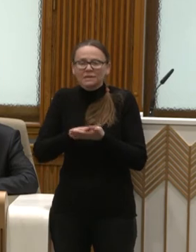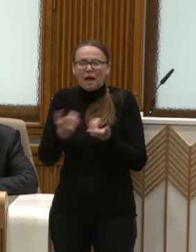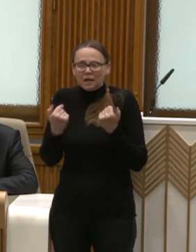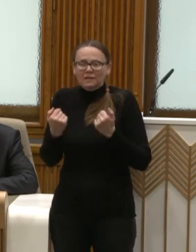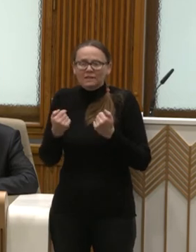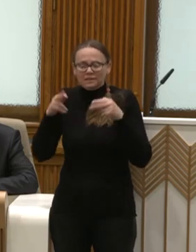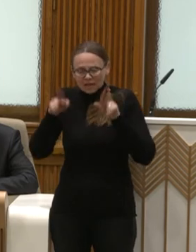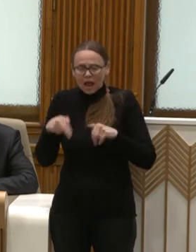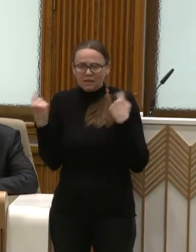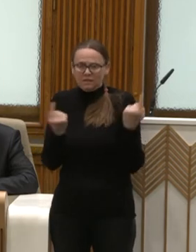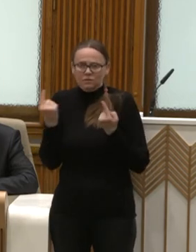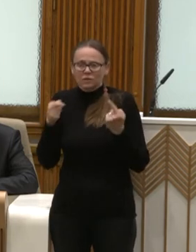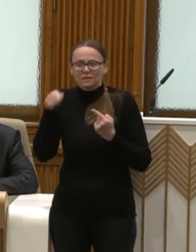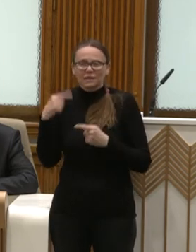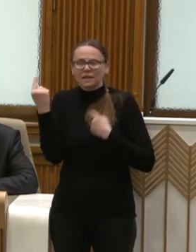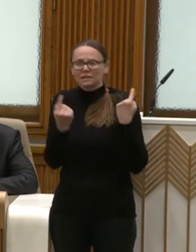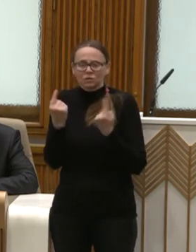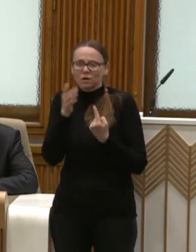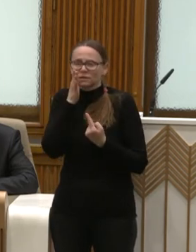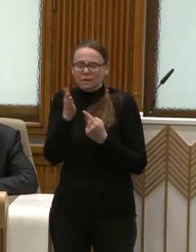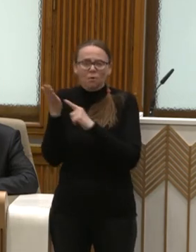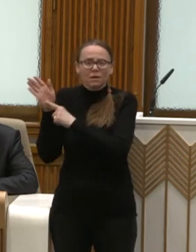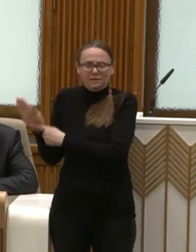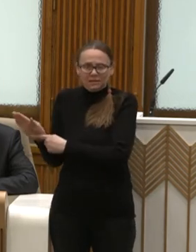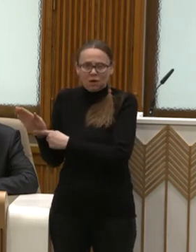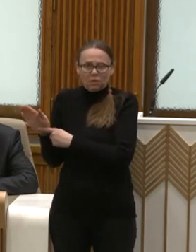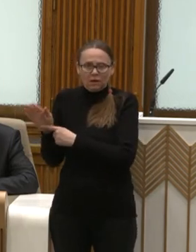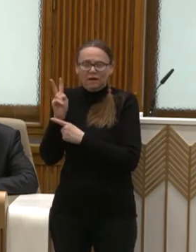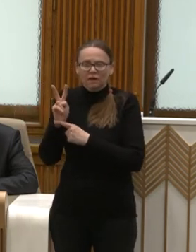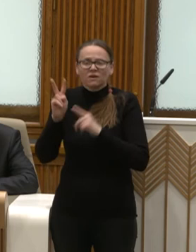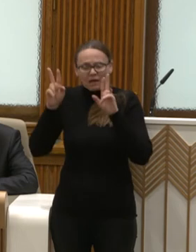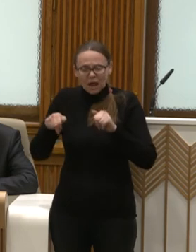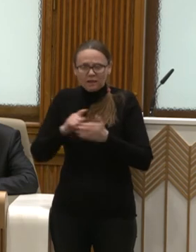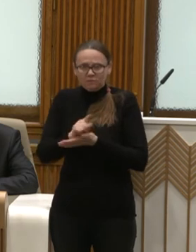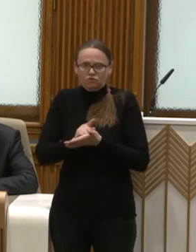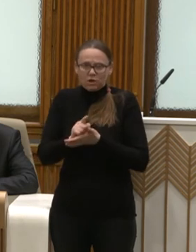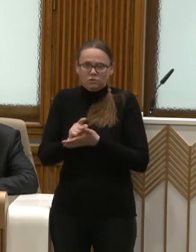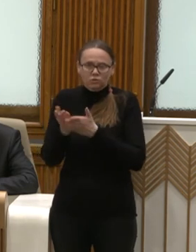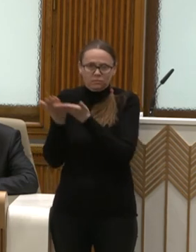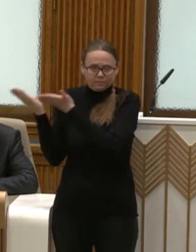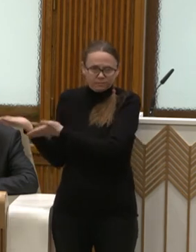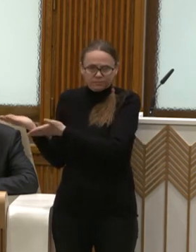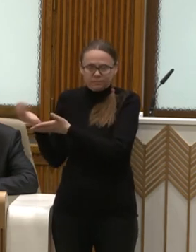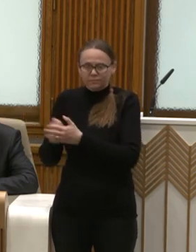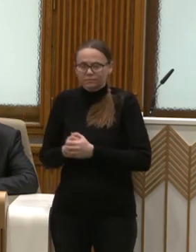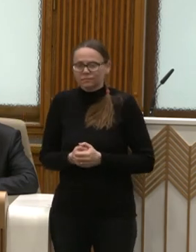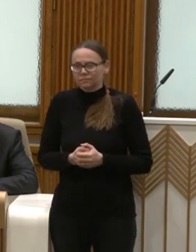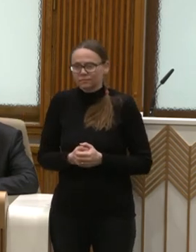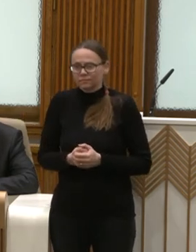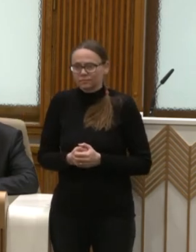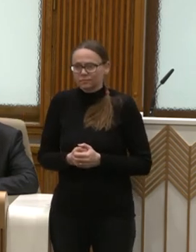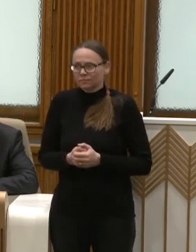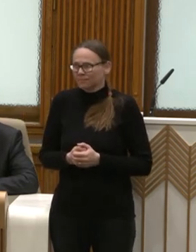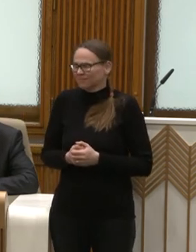realne situacije in ta situacija bo predstavljena v realnem času. Prosim. Hvala za